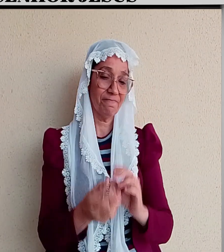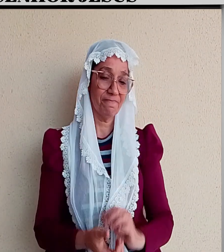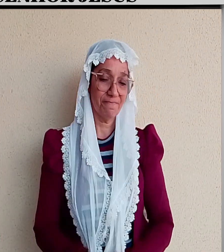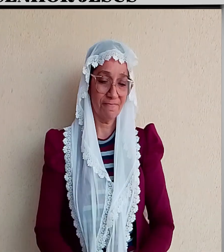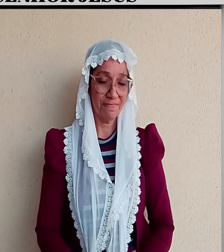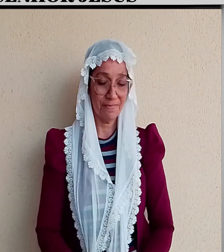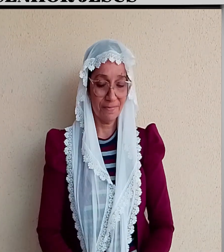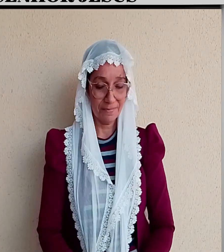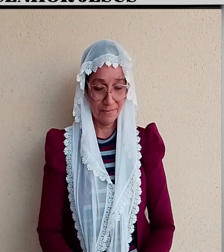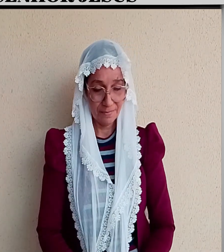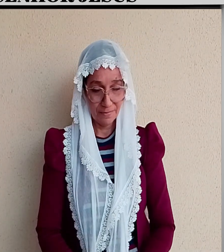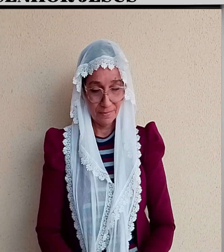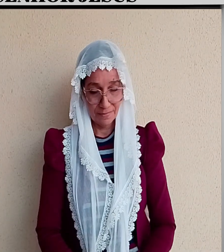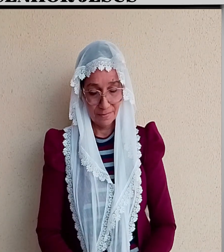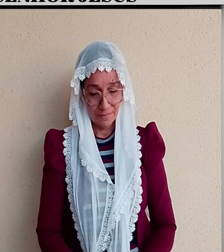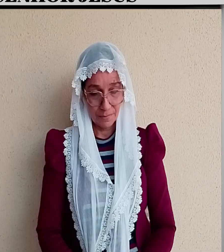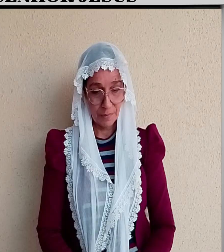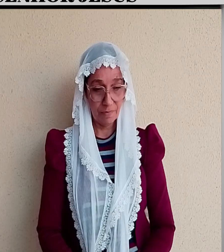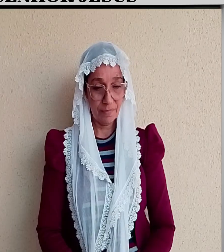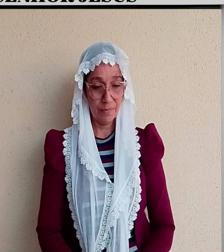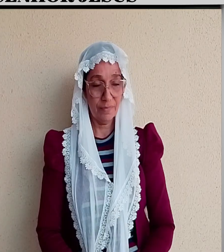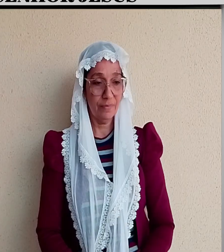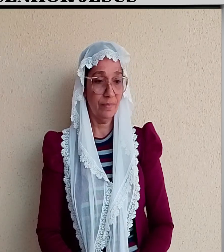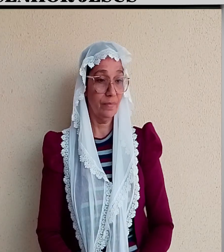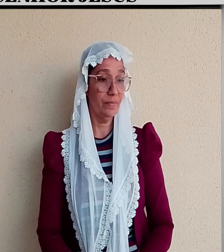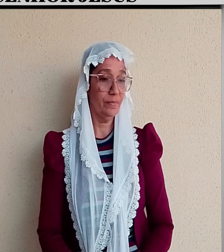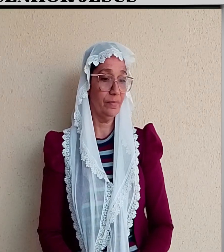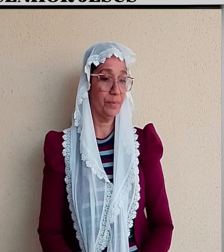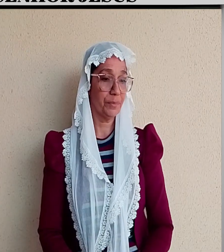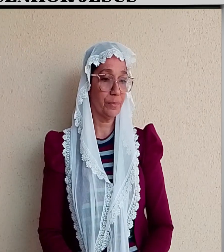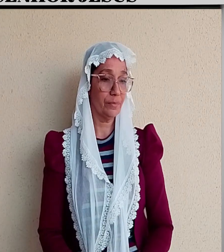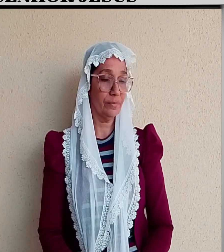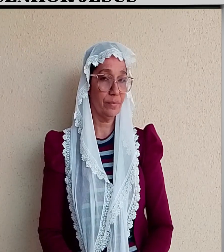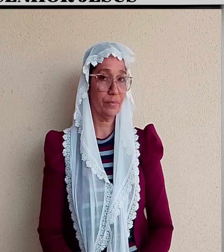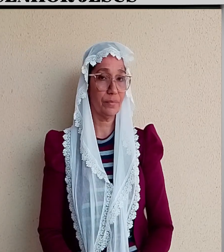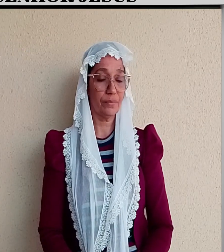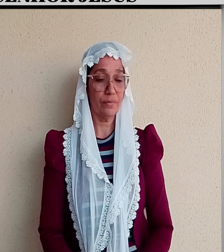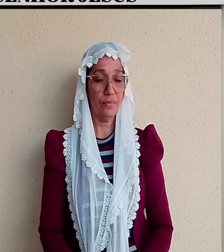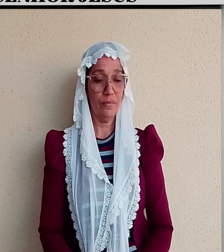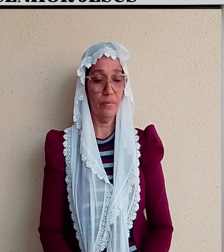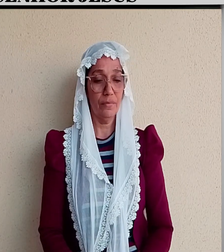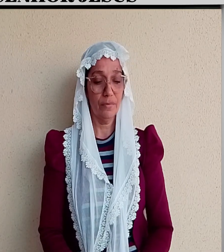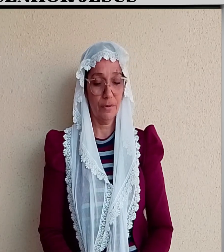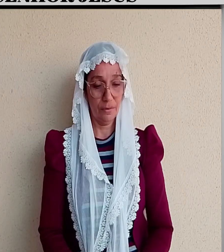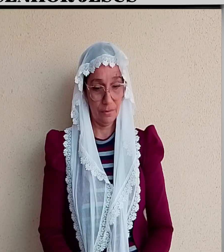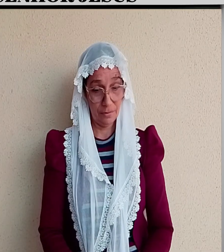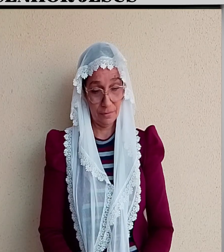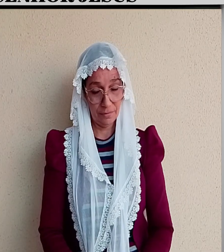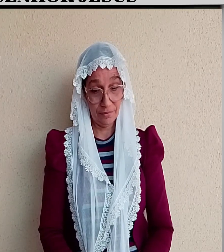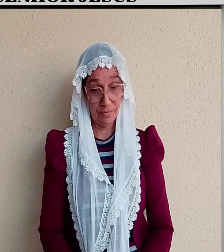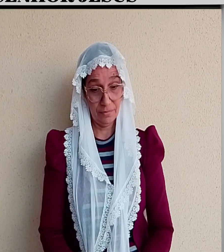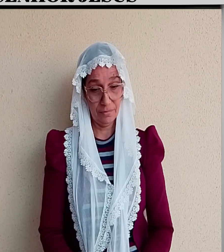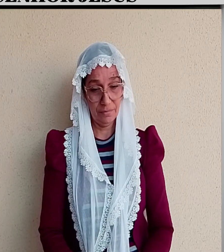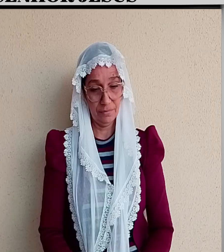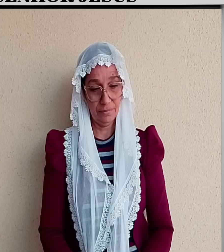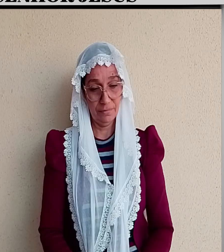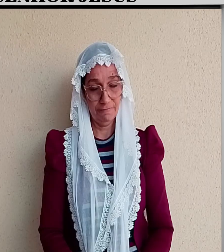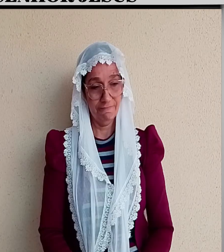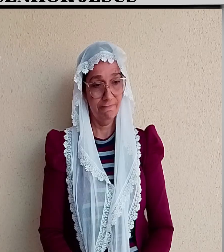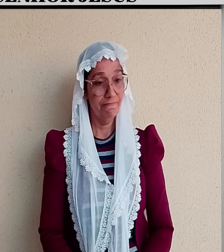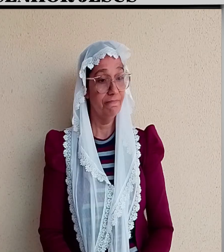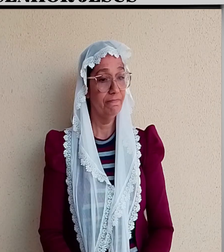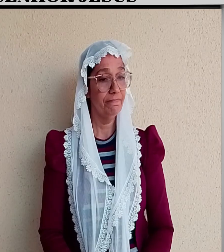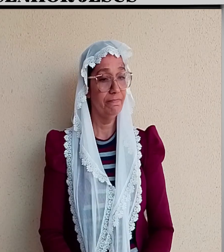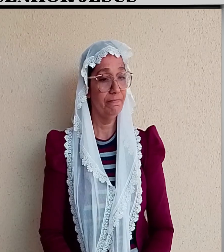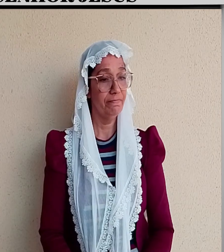a Jesus. Quem venceu e saiu com o laudo da vitória já está pisando para